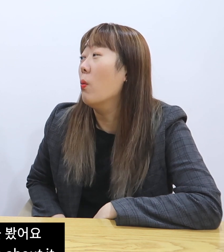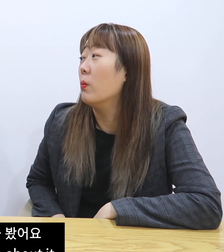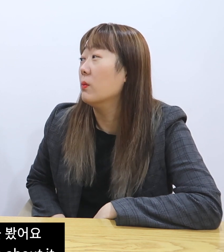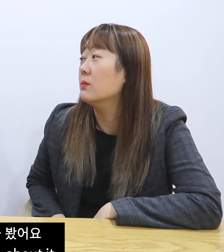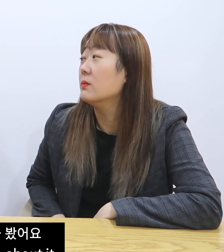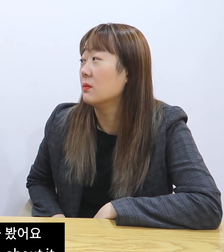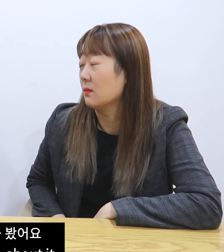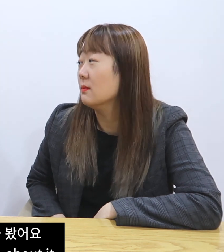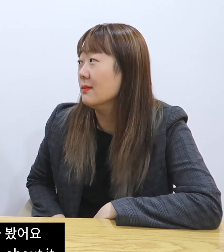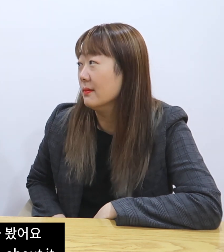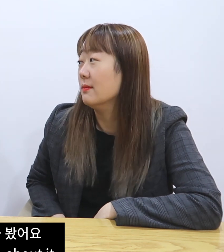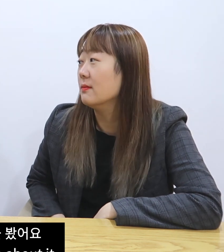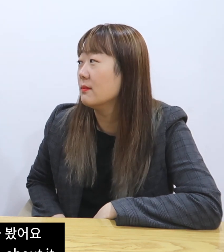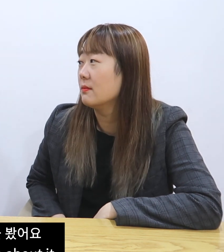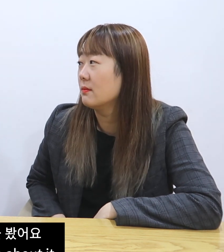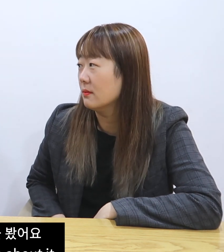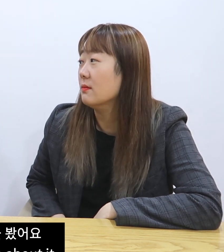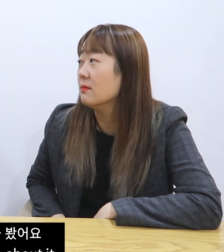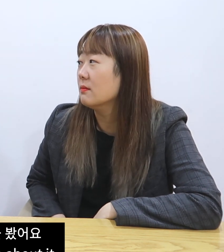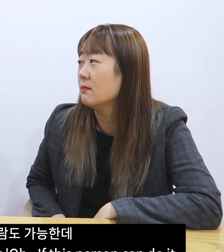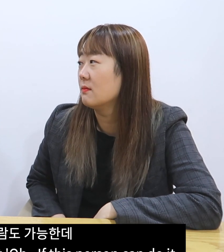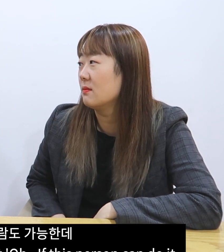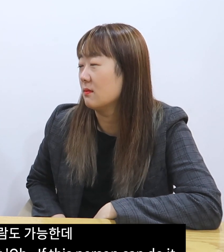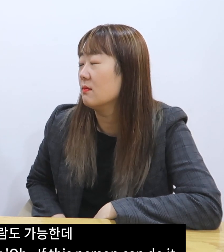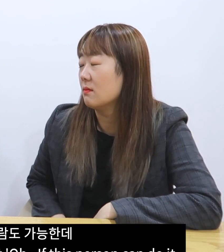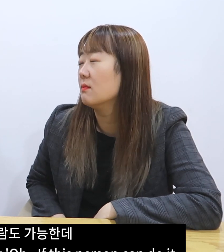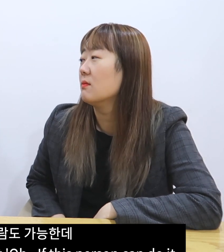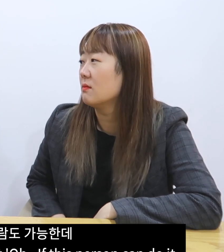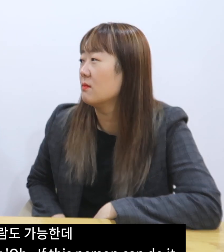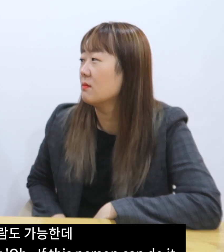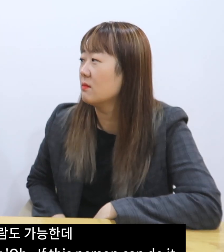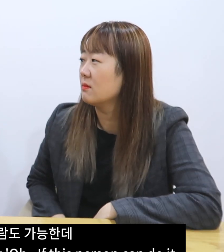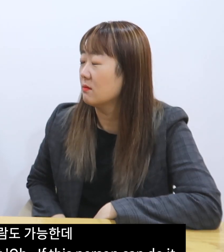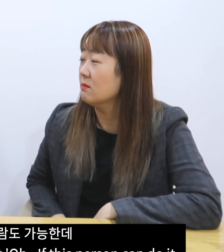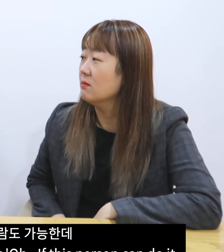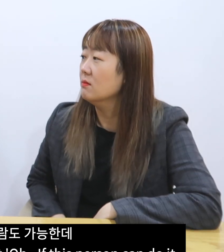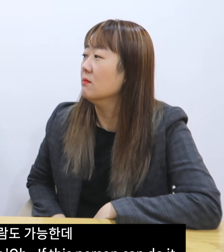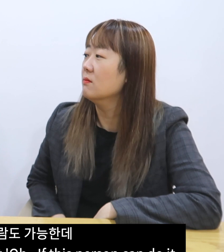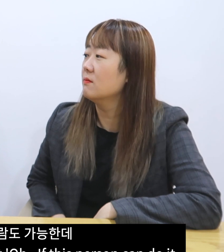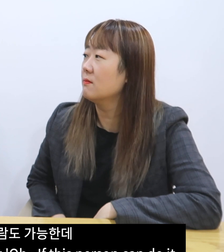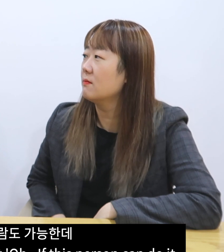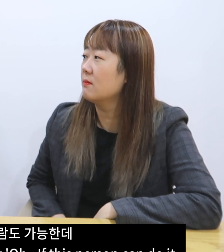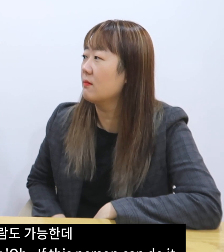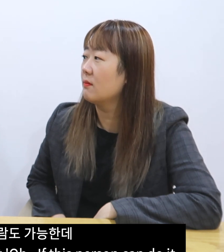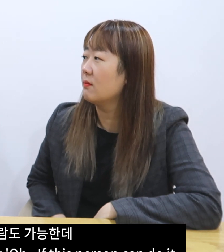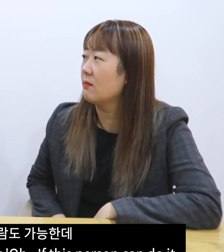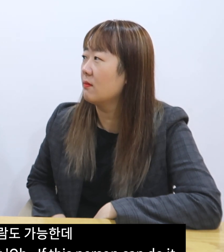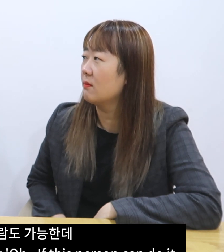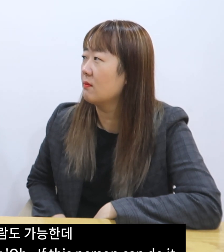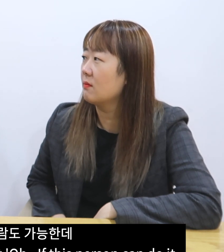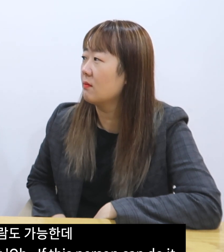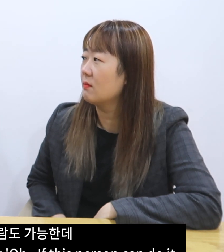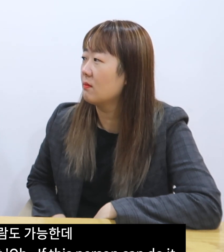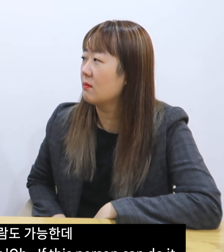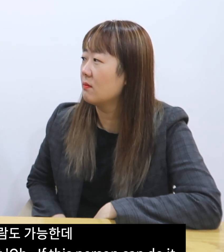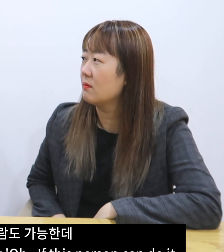그래서 도와줬죠. 도와줬죠. 보고 오 이 다음도 한 남자